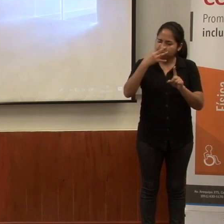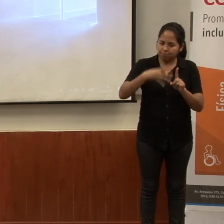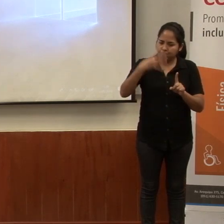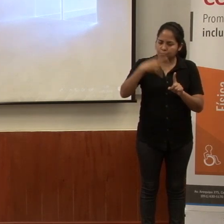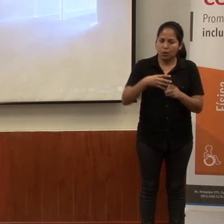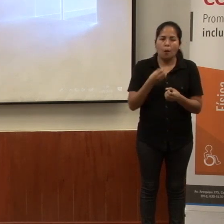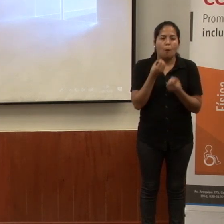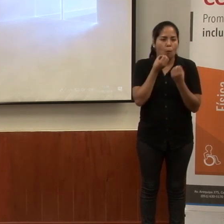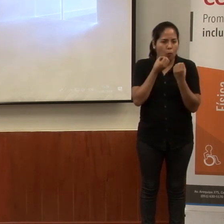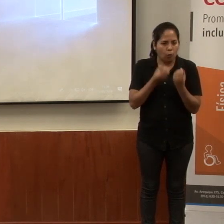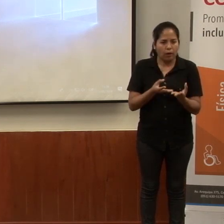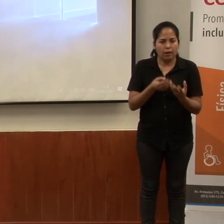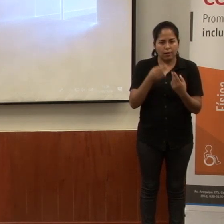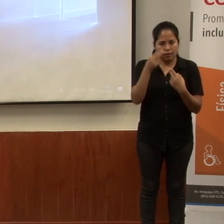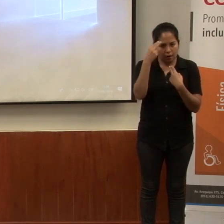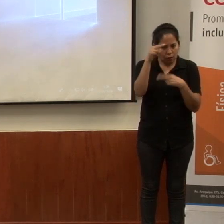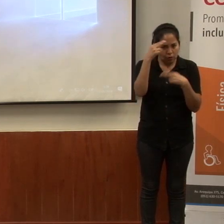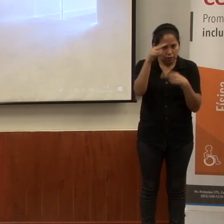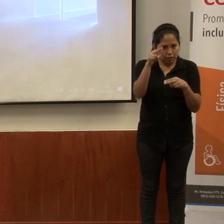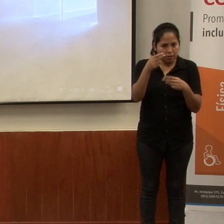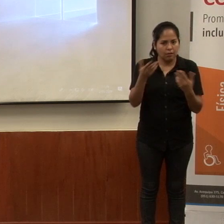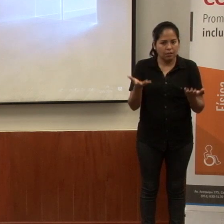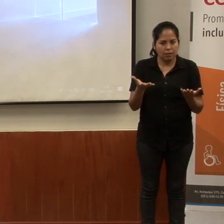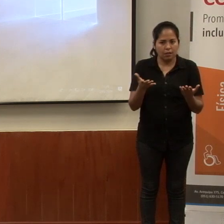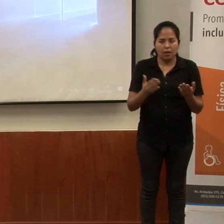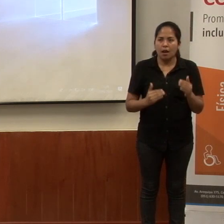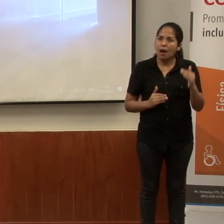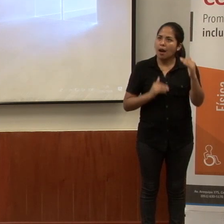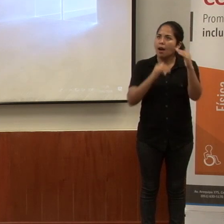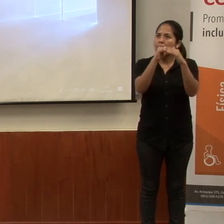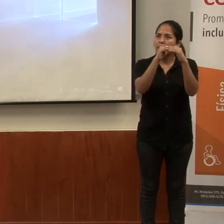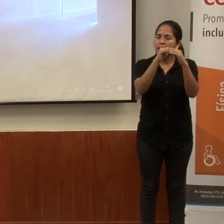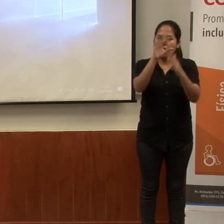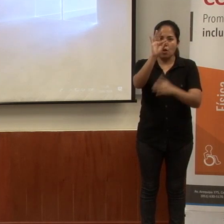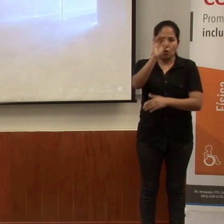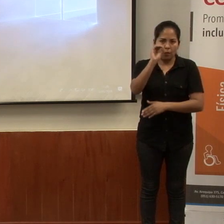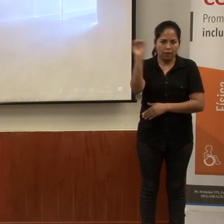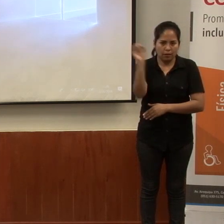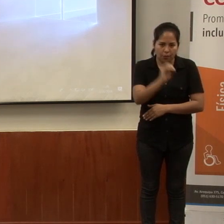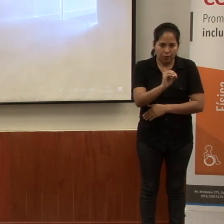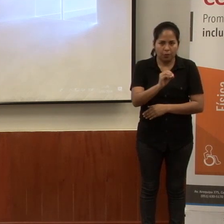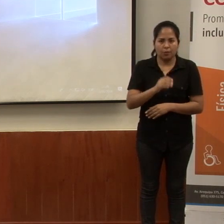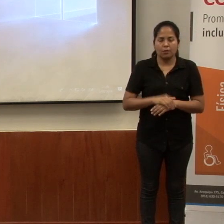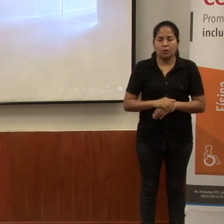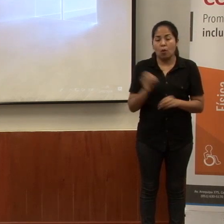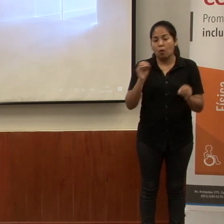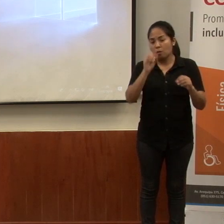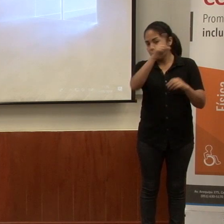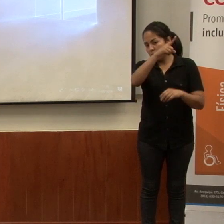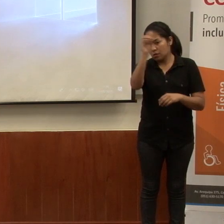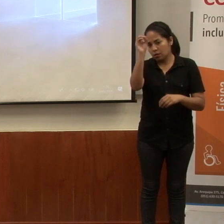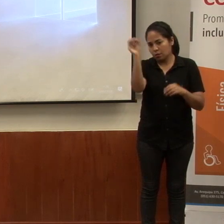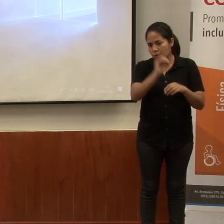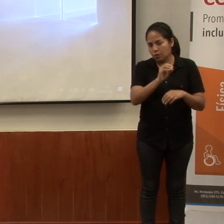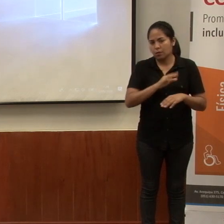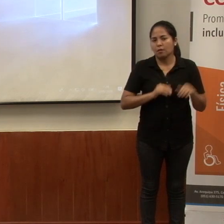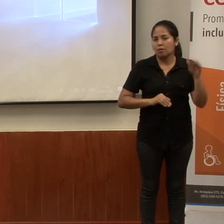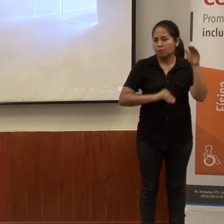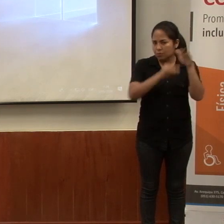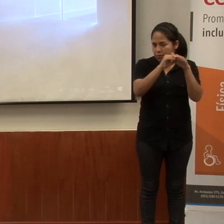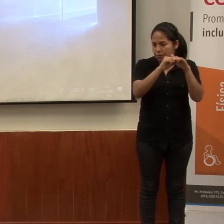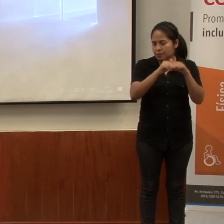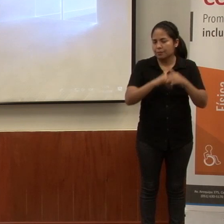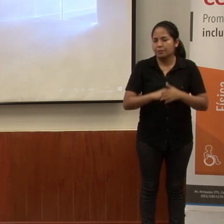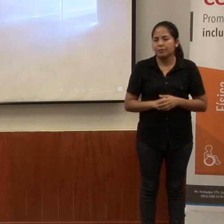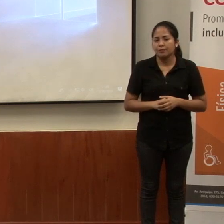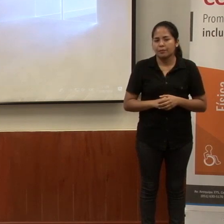noticia buena. ¿A cuánto debemos llegar? Al 90%, desde luego, si no es el 100%. Pero entonces ya